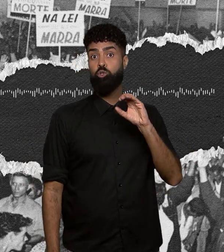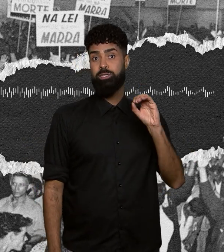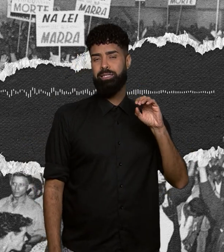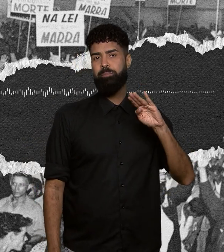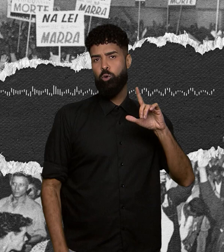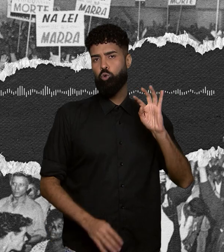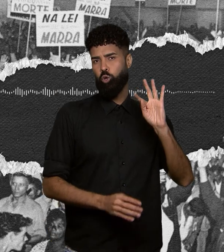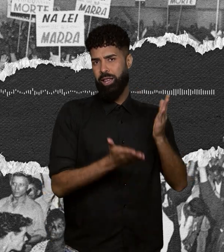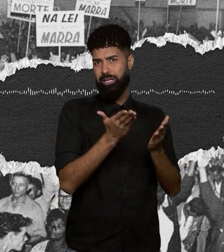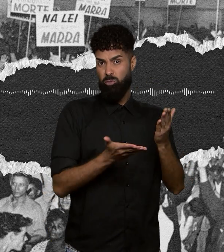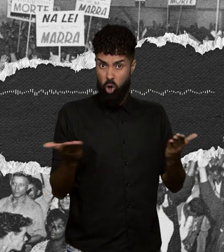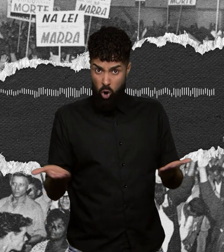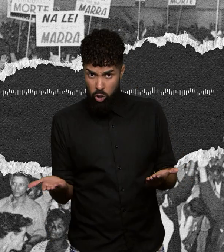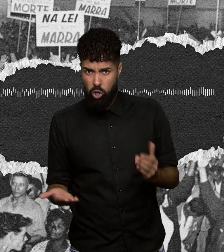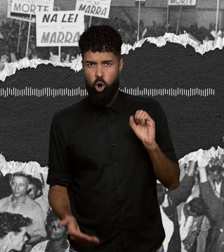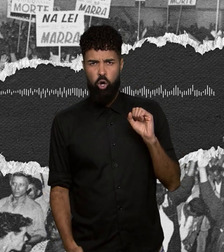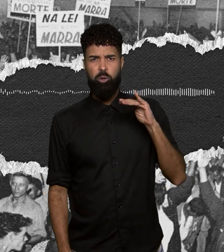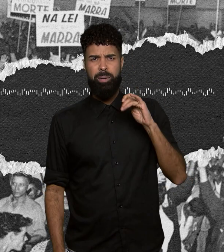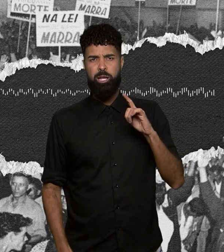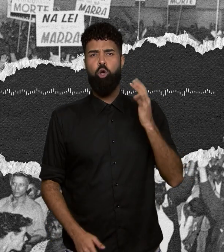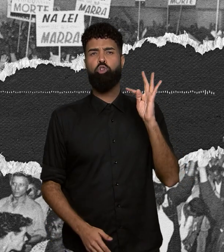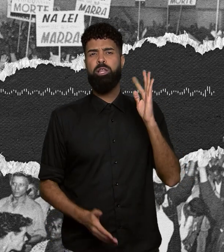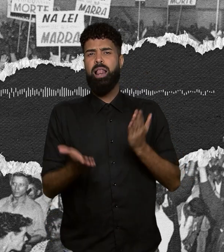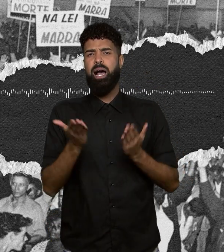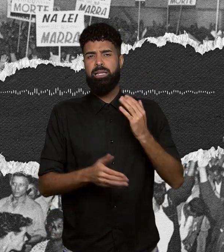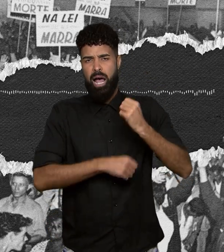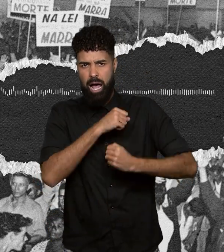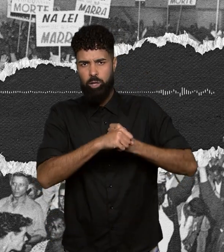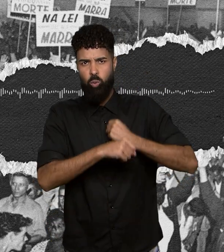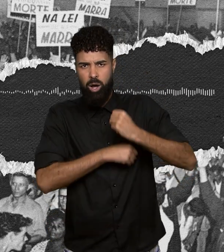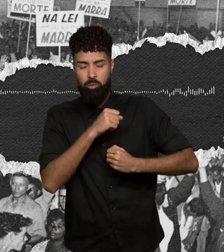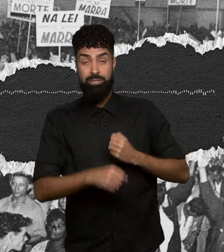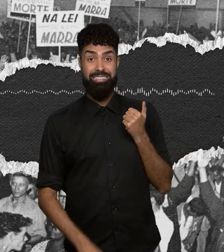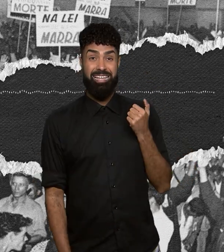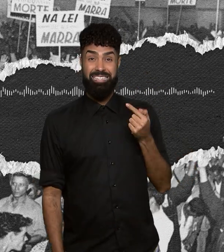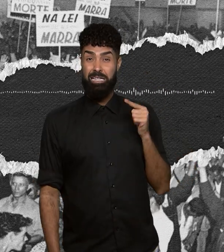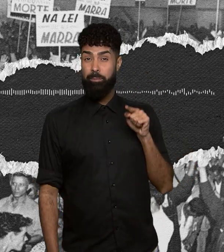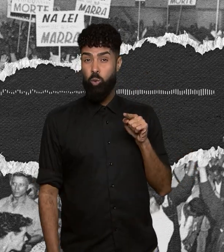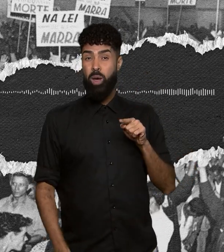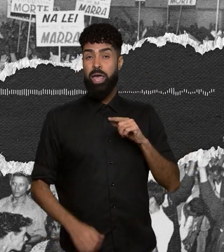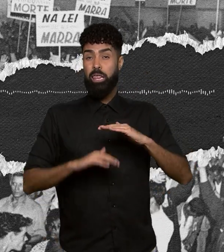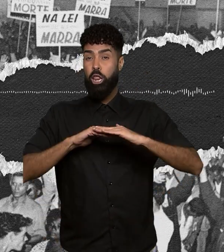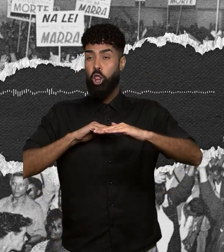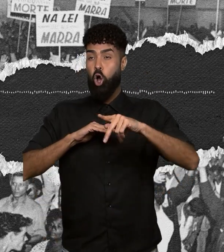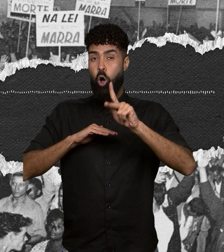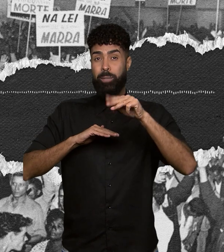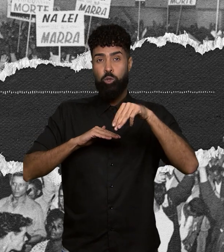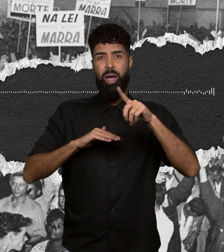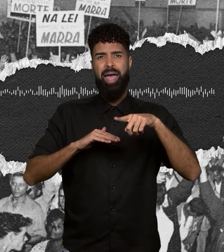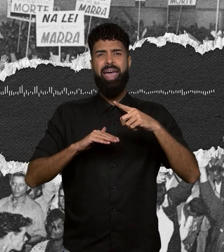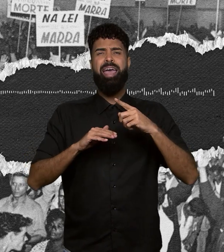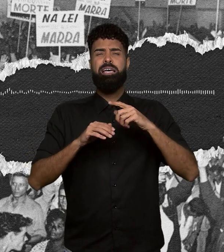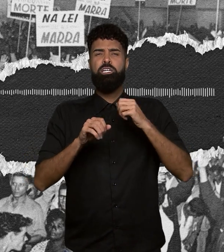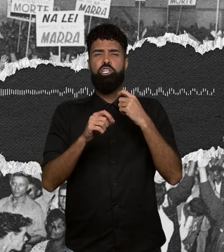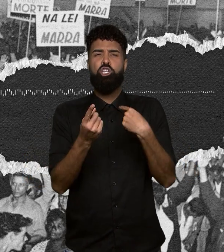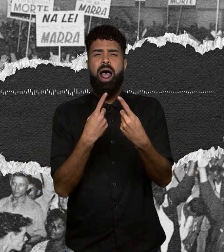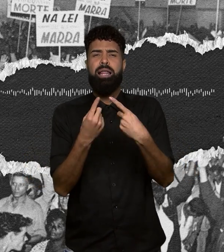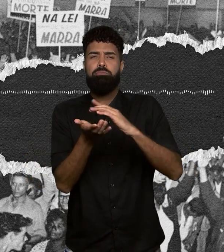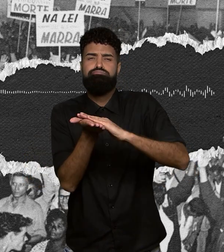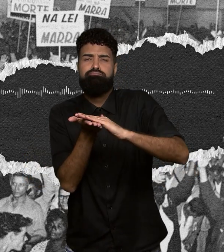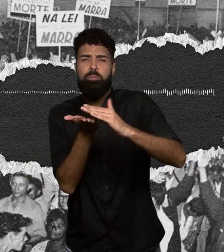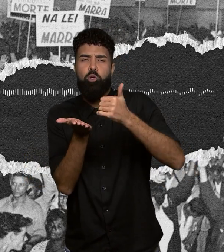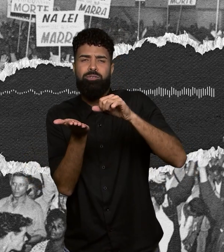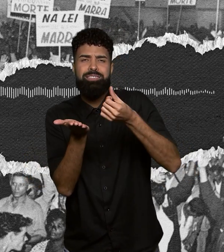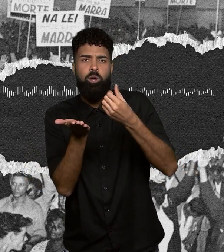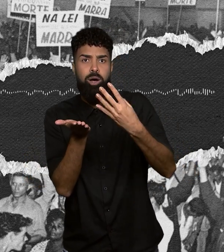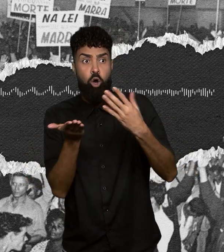8 milhões de toneladas anuais 17.000 km de estradas pavimentadas em 64 hoje cinco